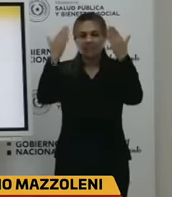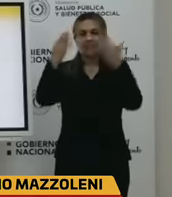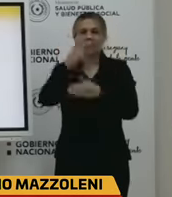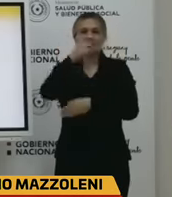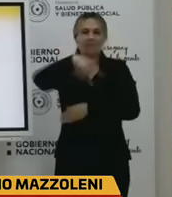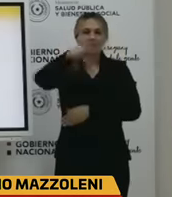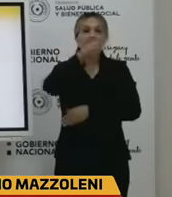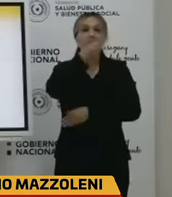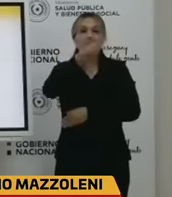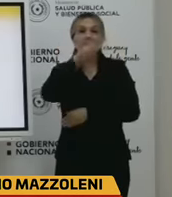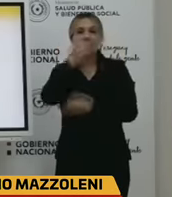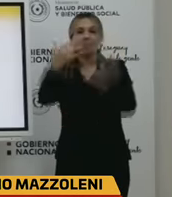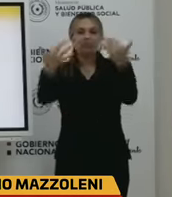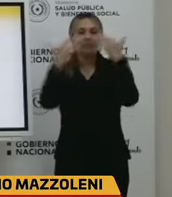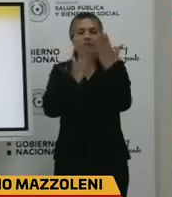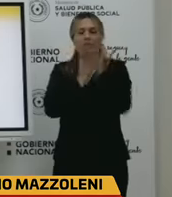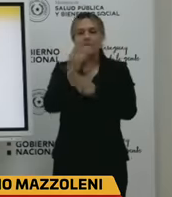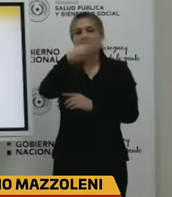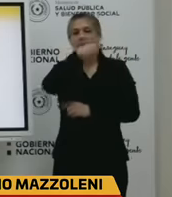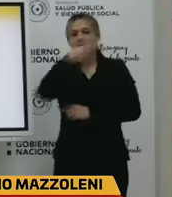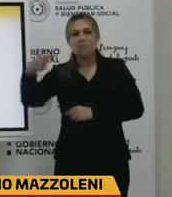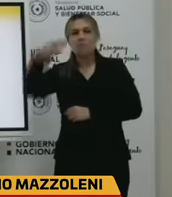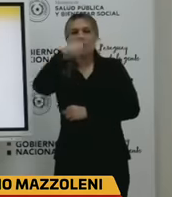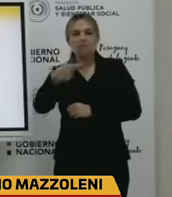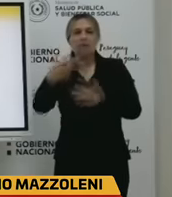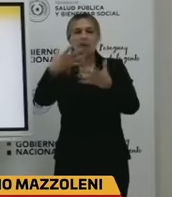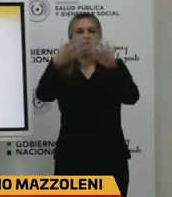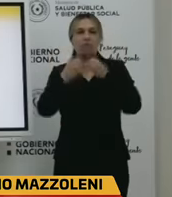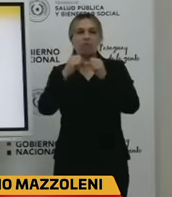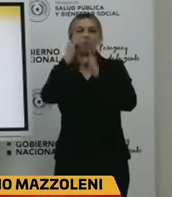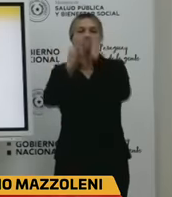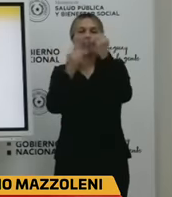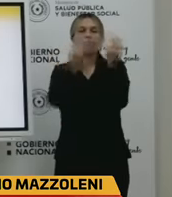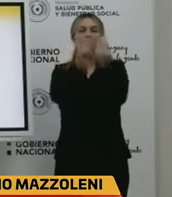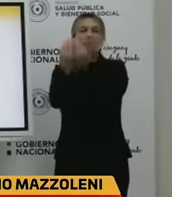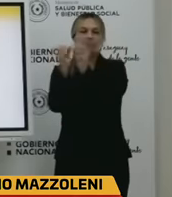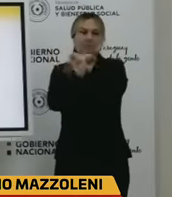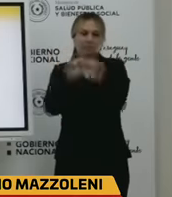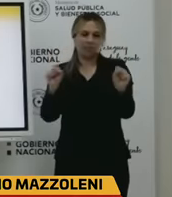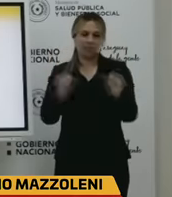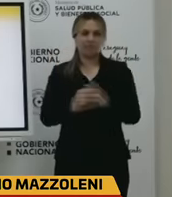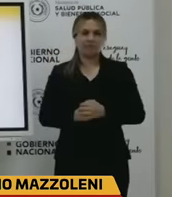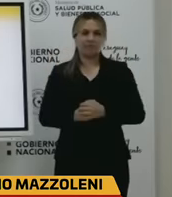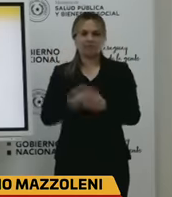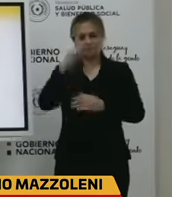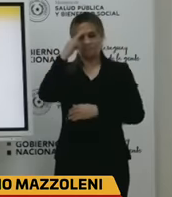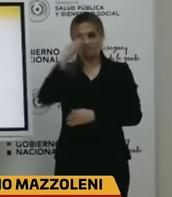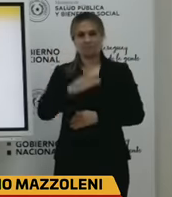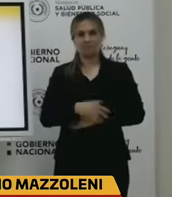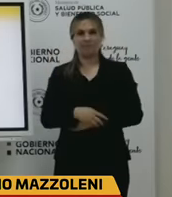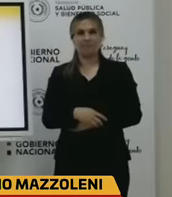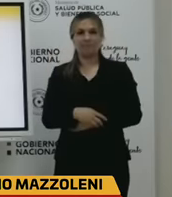todos los medios de comunicación, como todas las semanas, que nos acompañan y nos permiten comunicarnos con la ciudadanía. Hasta luego.